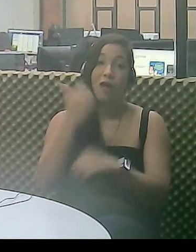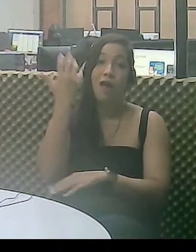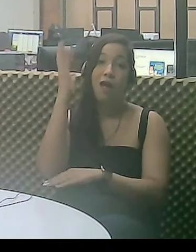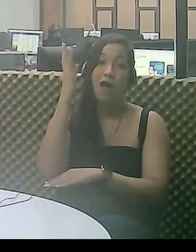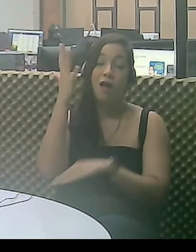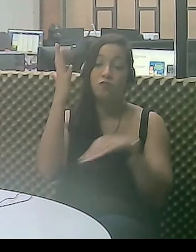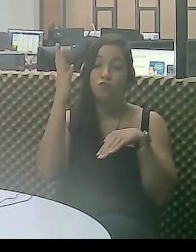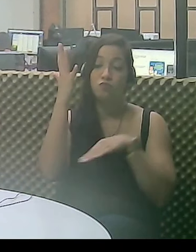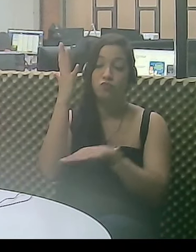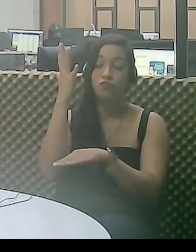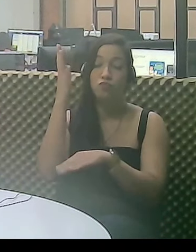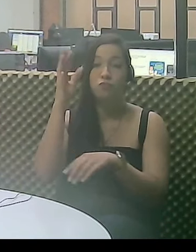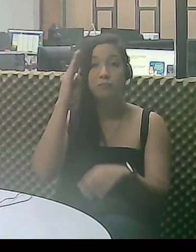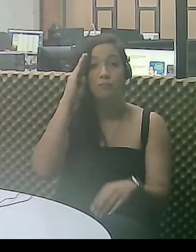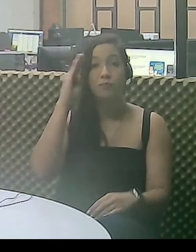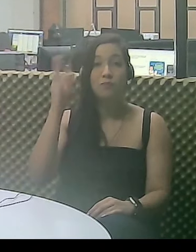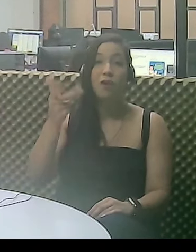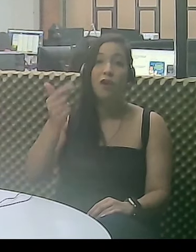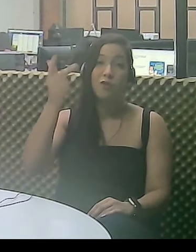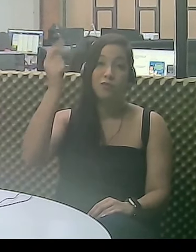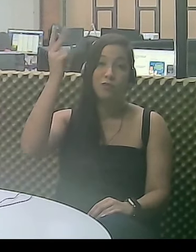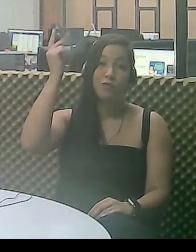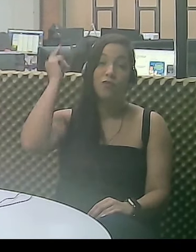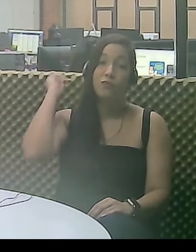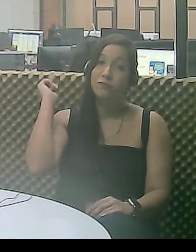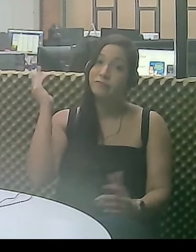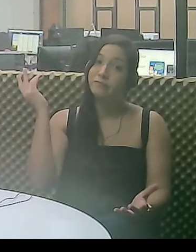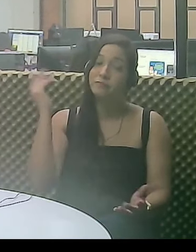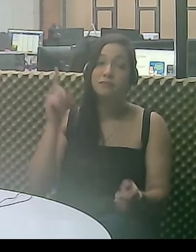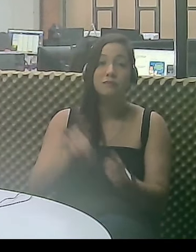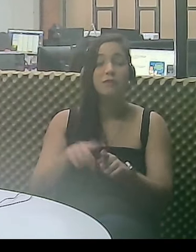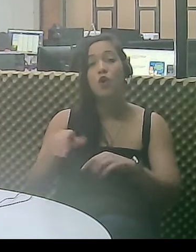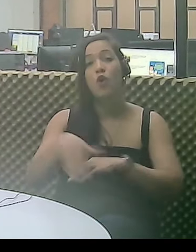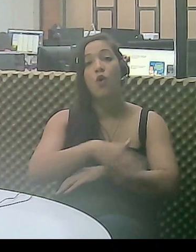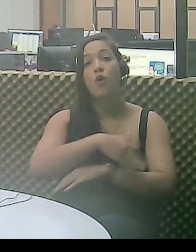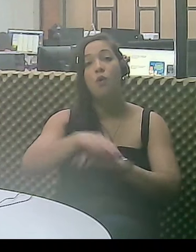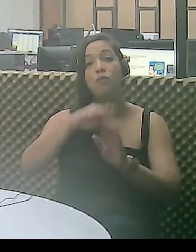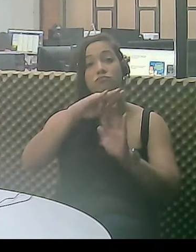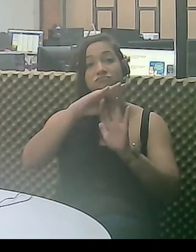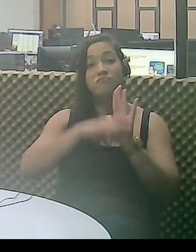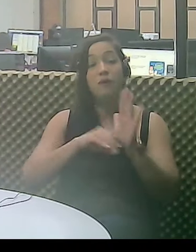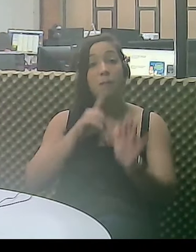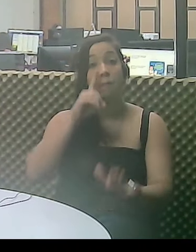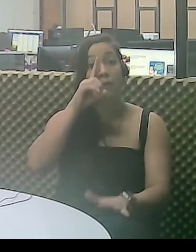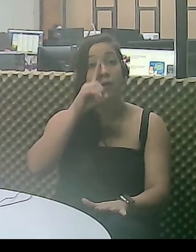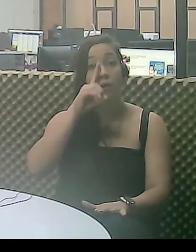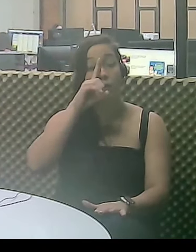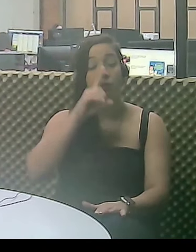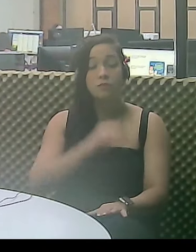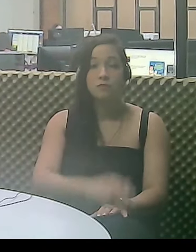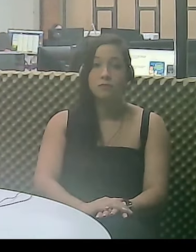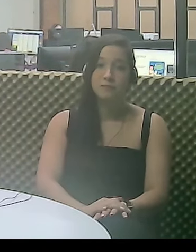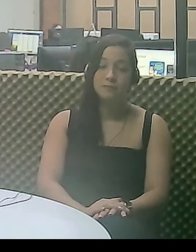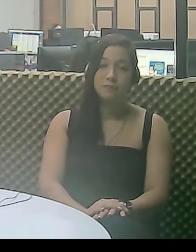árvores, principalmente as mais antigas, nem em vias listadas como de risco pela cartilha.